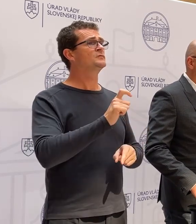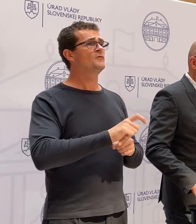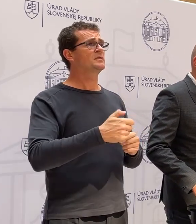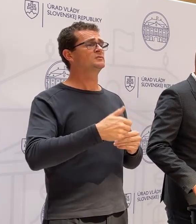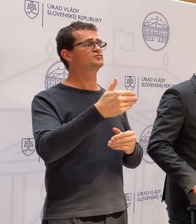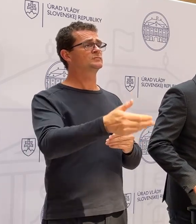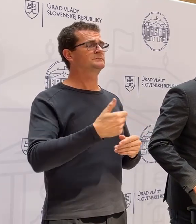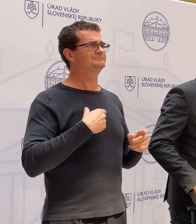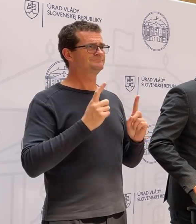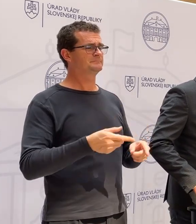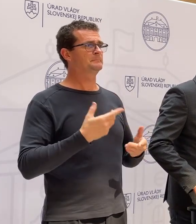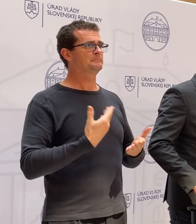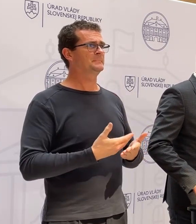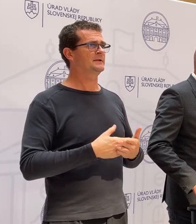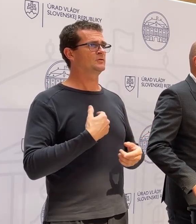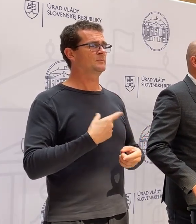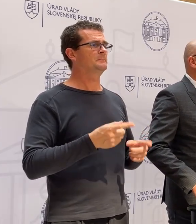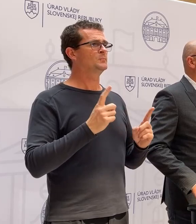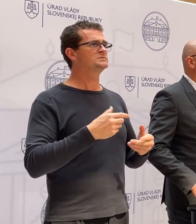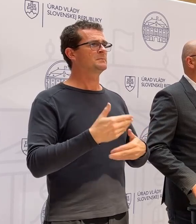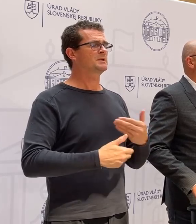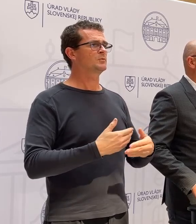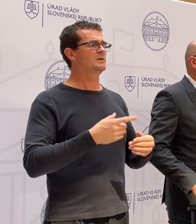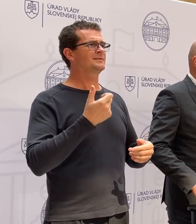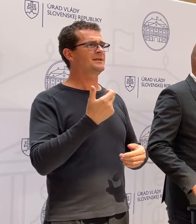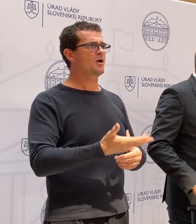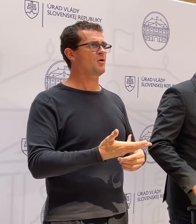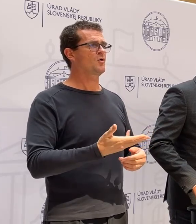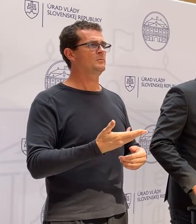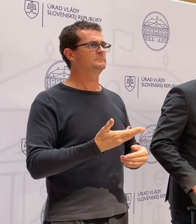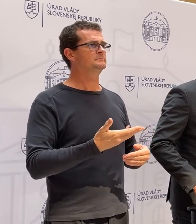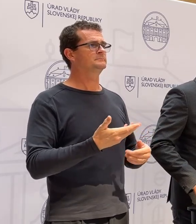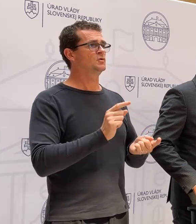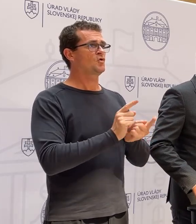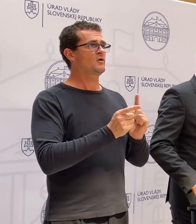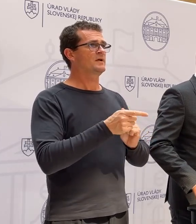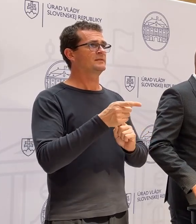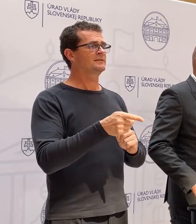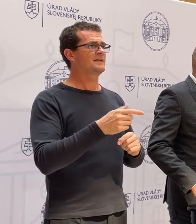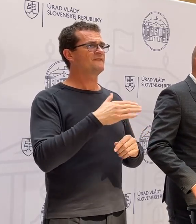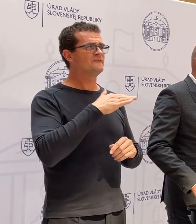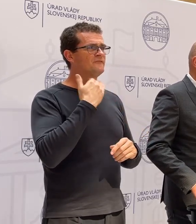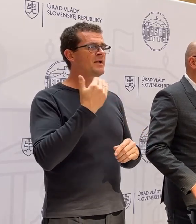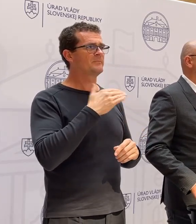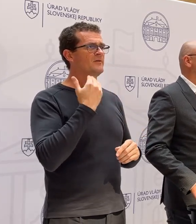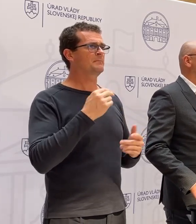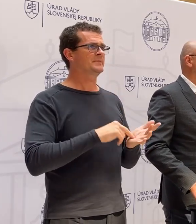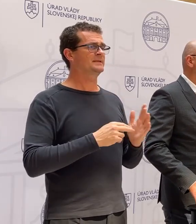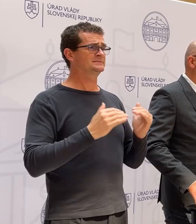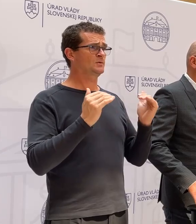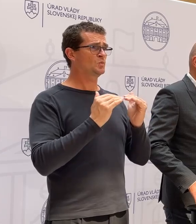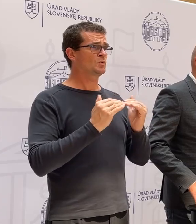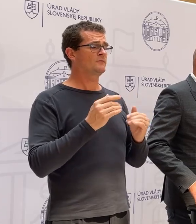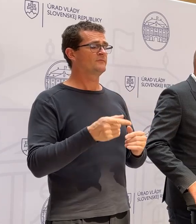môžete povedať? Ten potrebujeme preto, aby sme... Musí prebehnúť ešte niekoľko rokovaní na veľmi, veľmi technickej